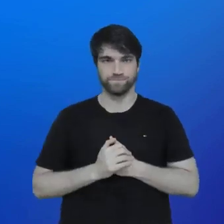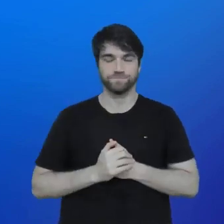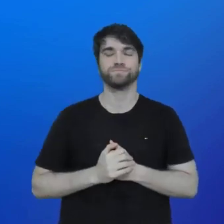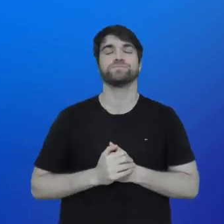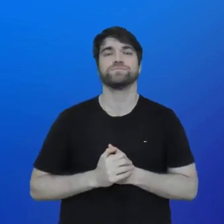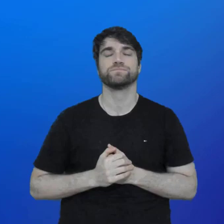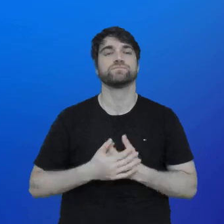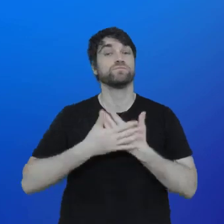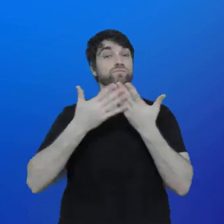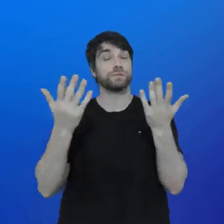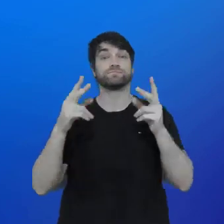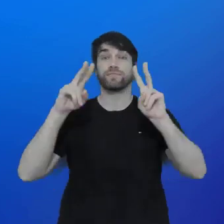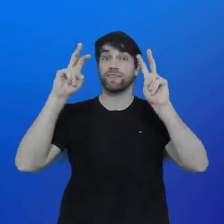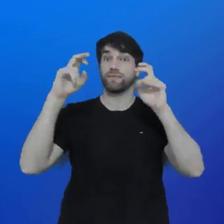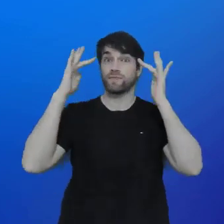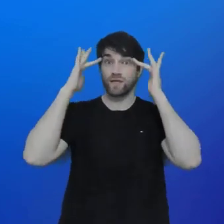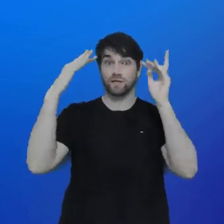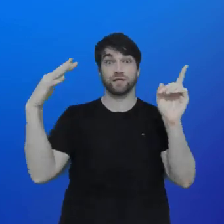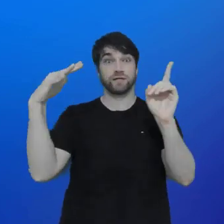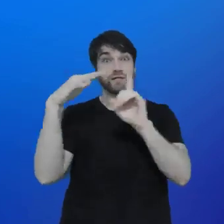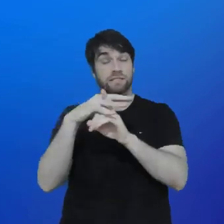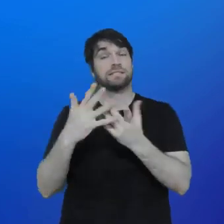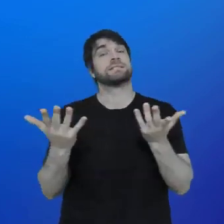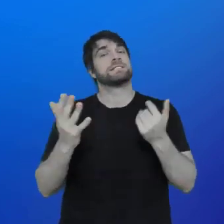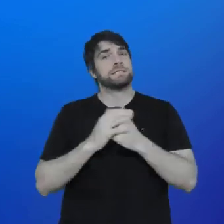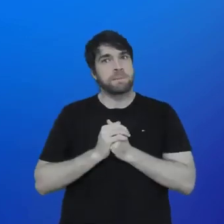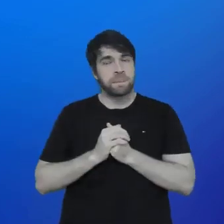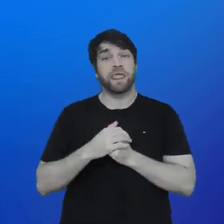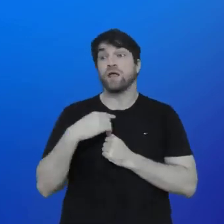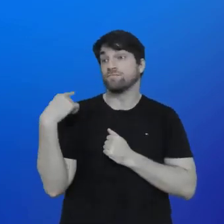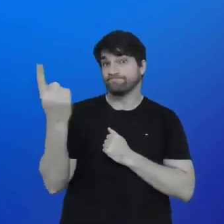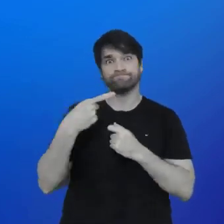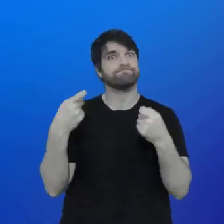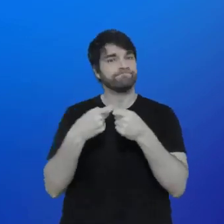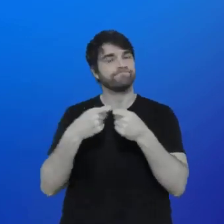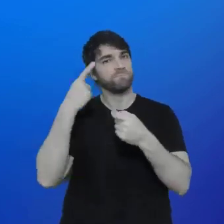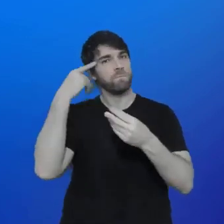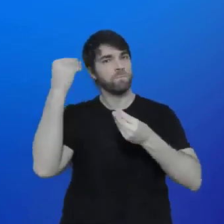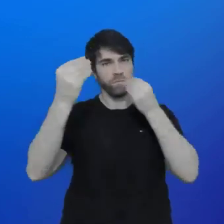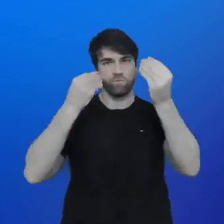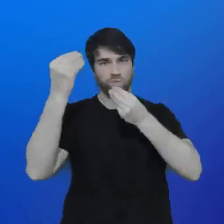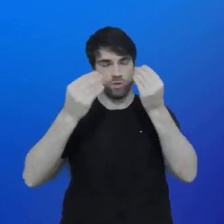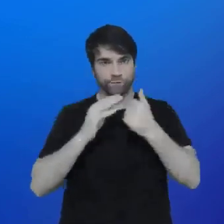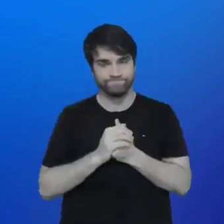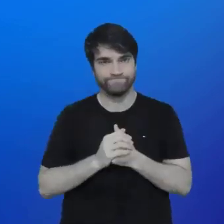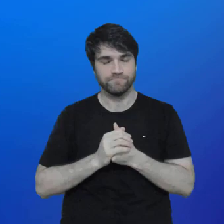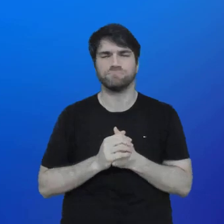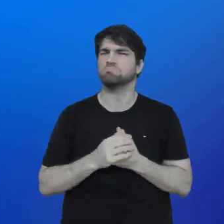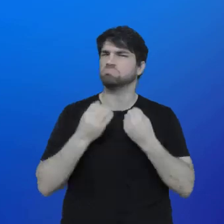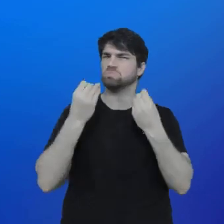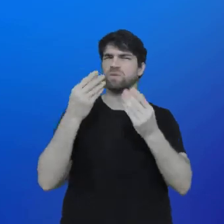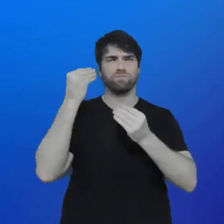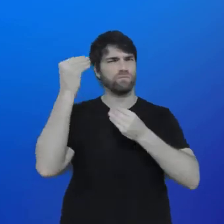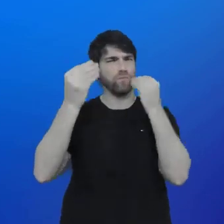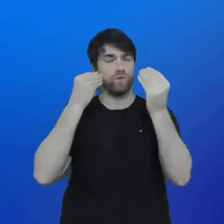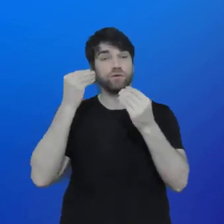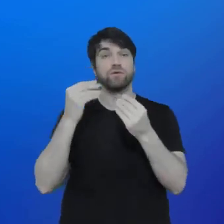es lo que tiene como principal objetivo ASUR. Sobre el tema específico de la educación inclusiva, es un tema que desde la asociación nos